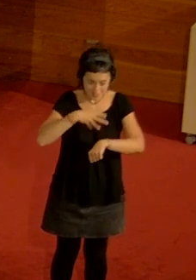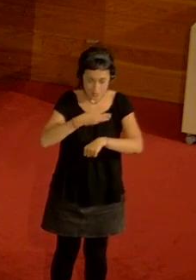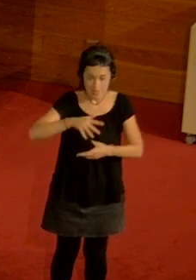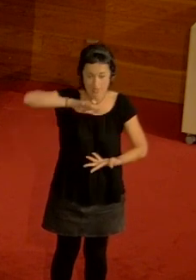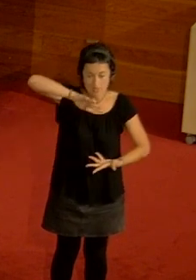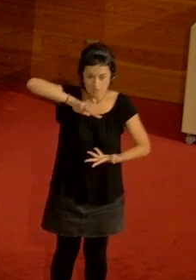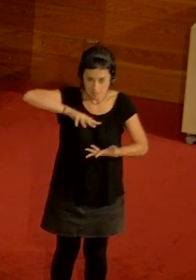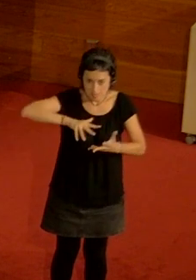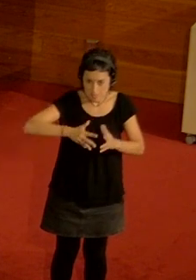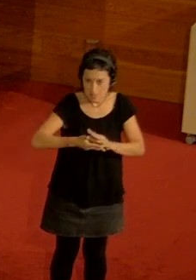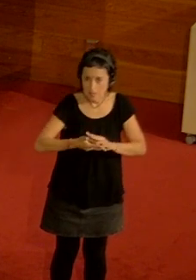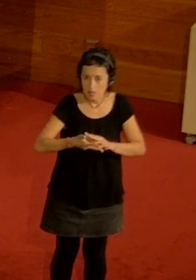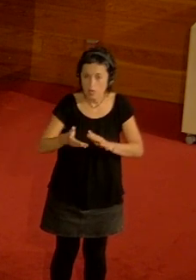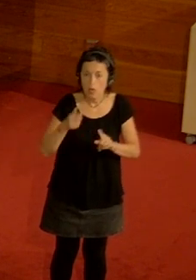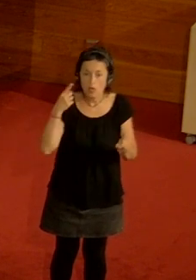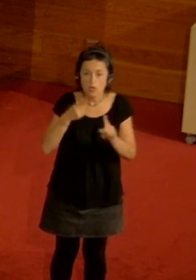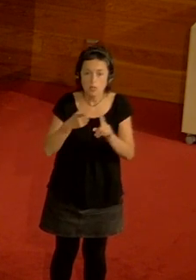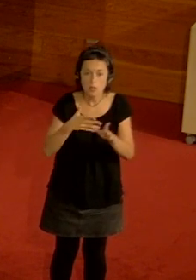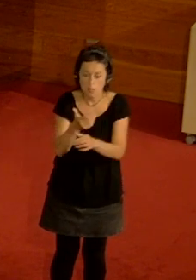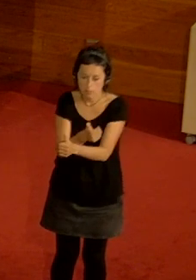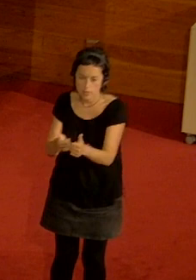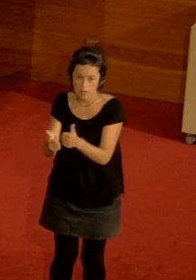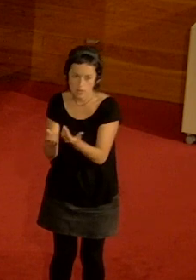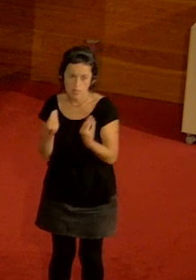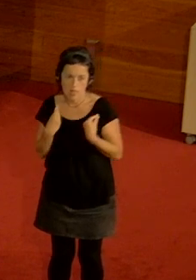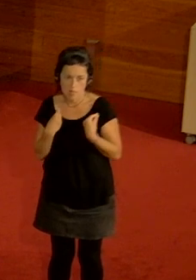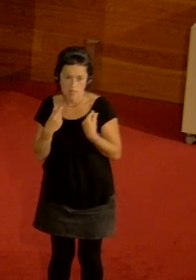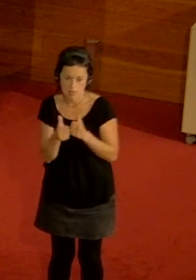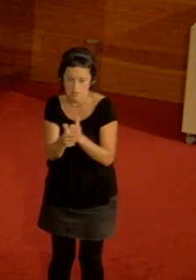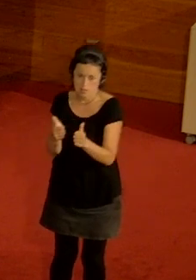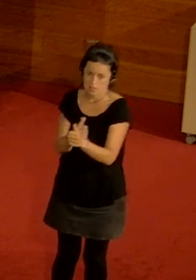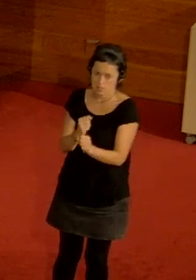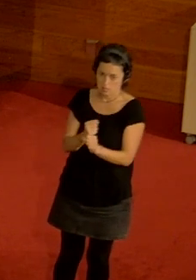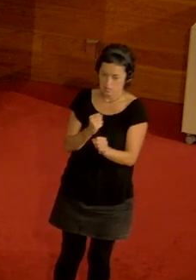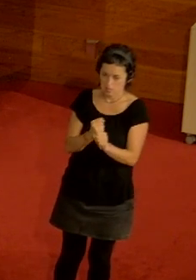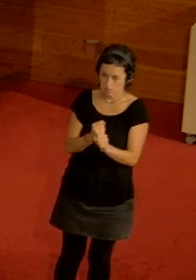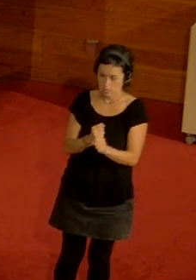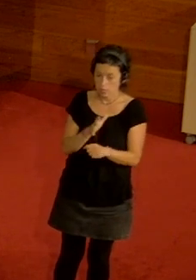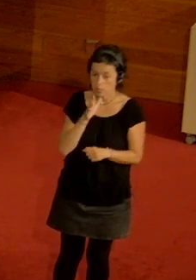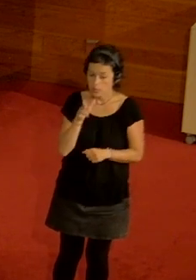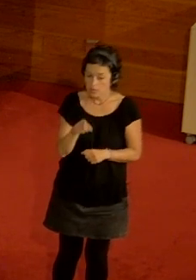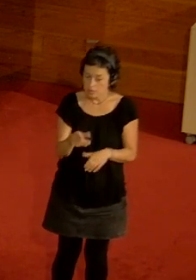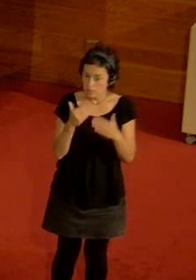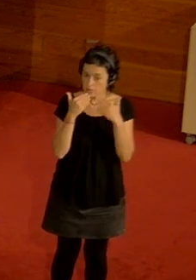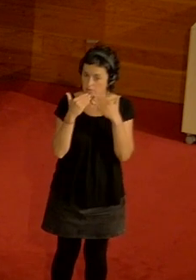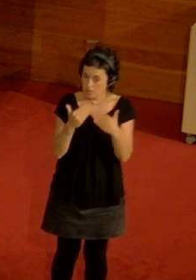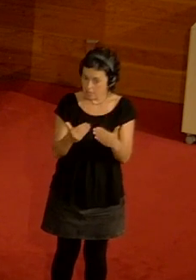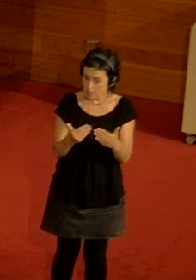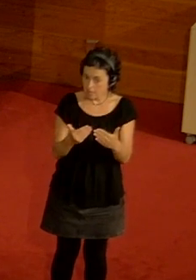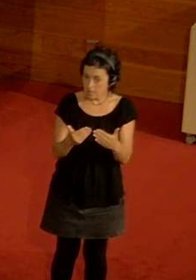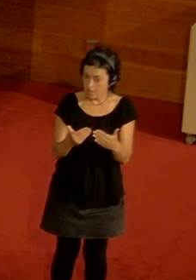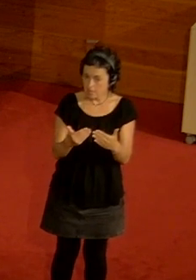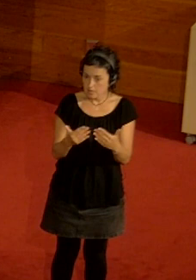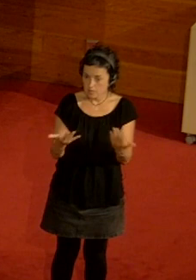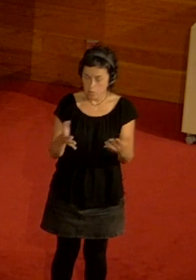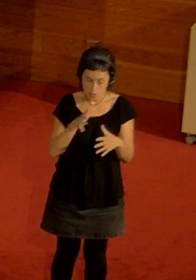que Prime la vida sea la vida y no el trabajo y porque eso también contribuirá a que lo que ahora hacemos por